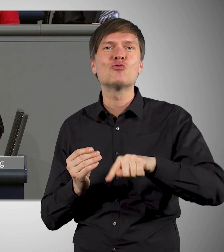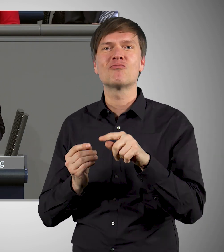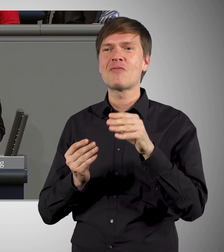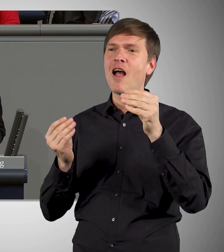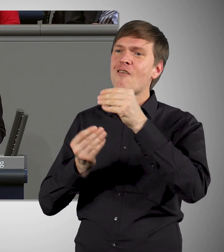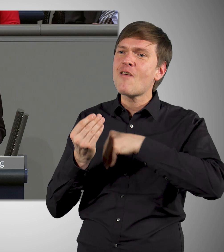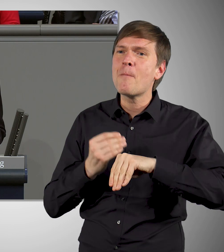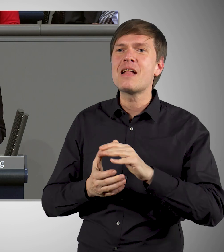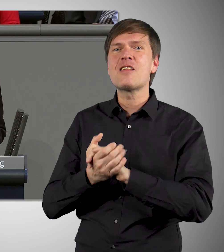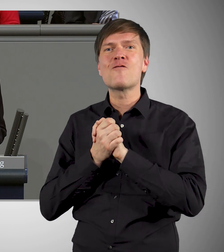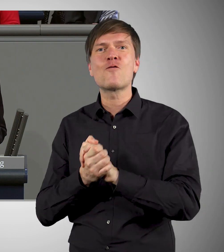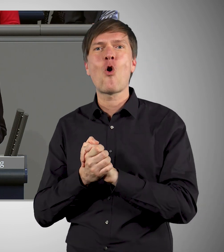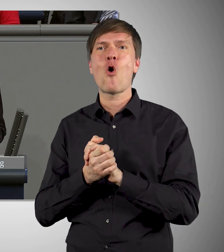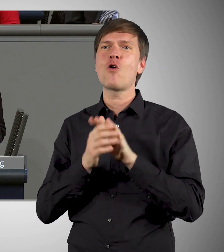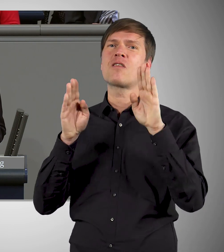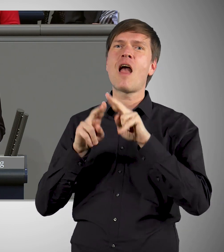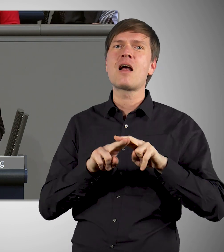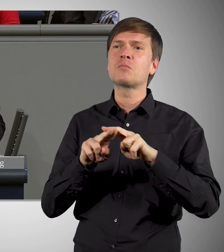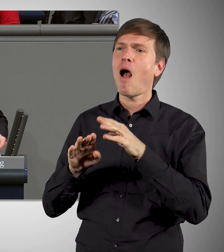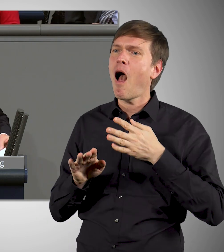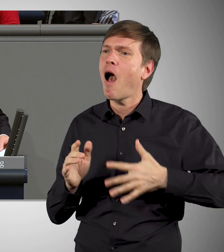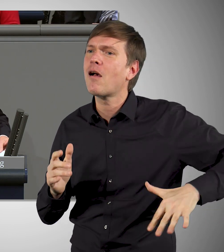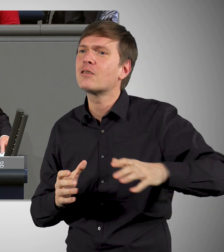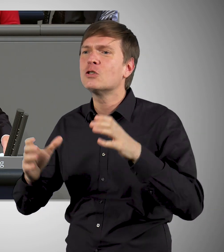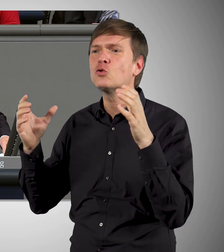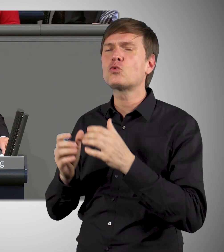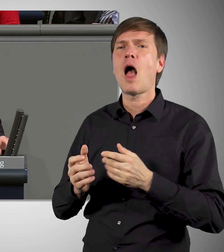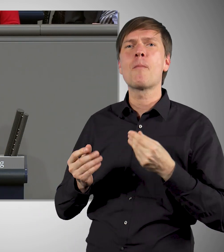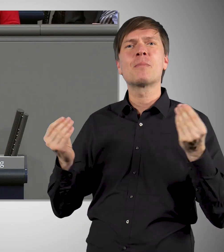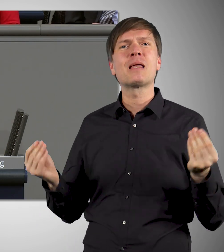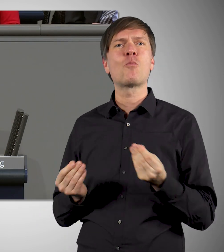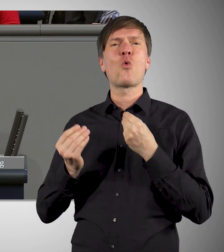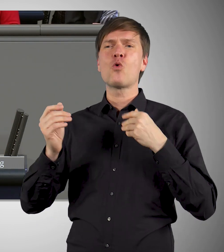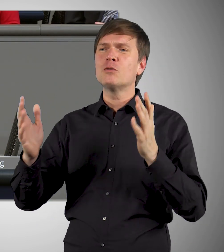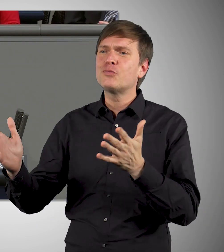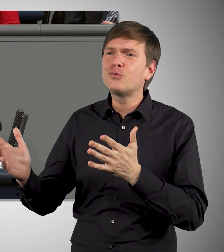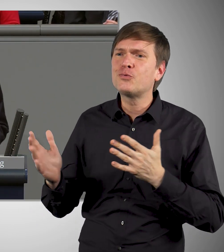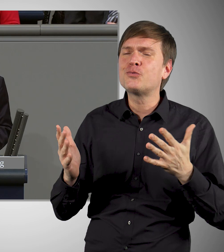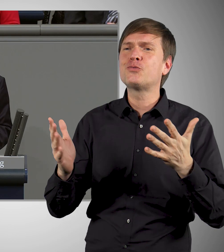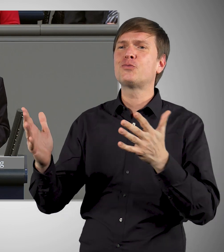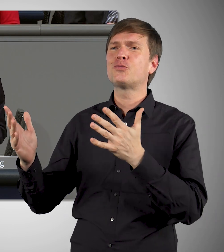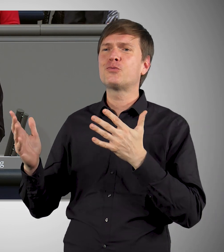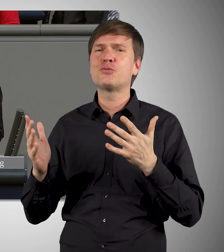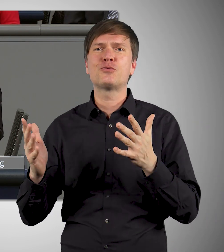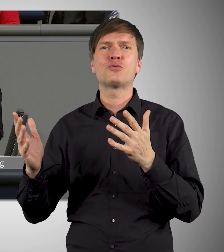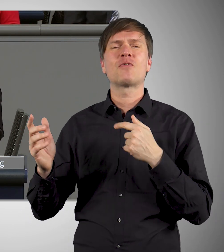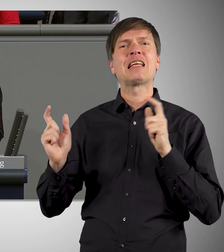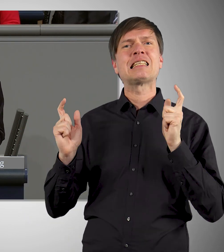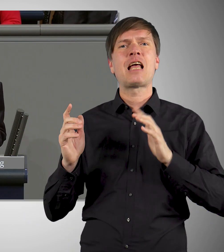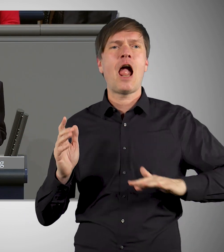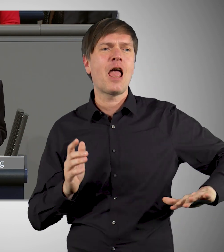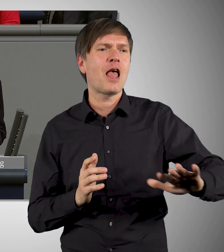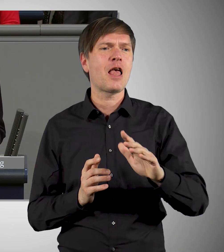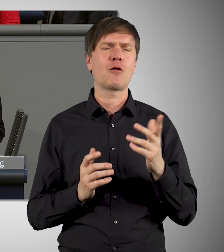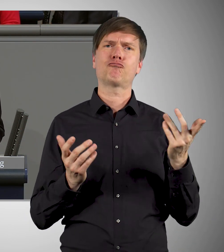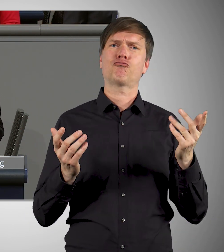der wir normalerweise stimmungsvolle Weihnachtsmärkte erleben, gemütliche Stunden mit Familie, Freunden und Bekannten am Glühweinstand,